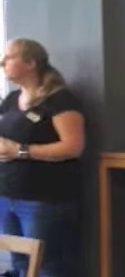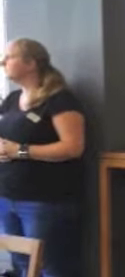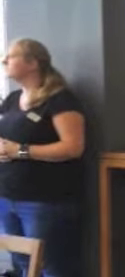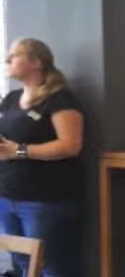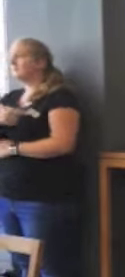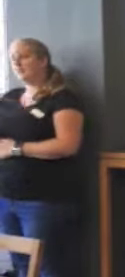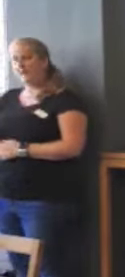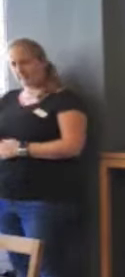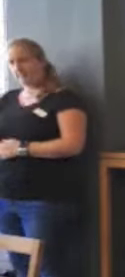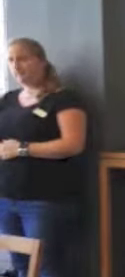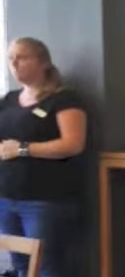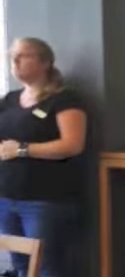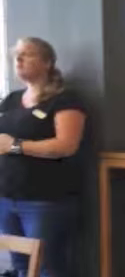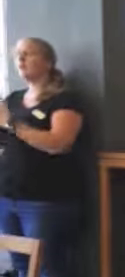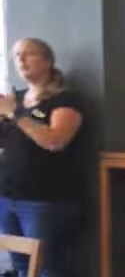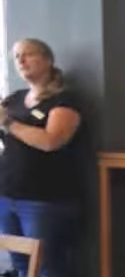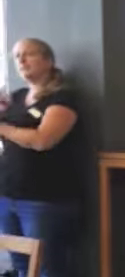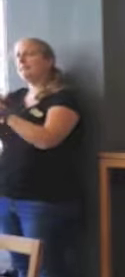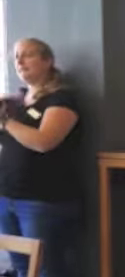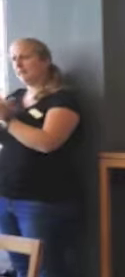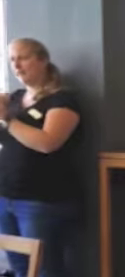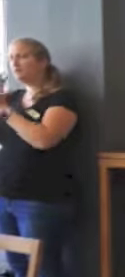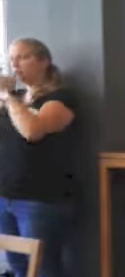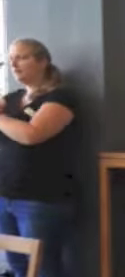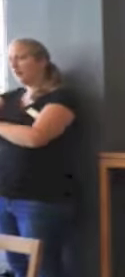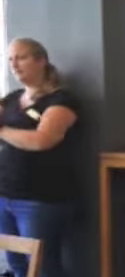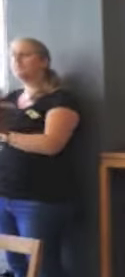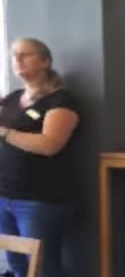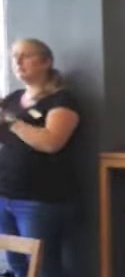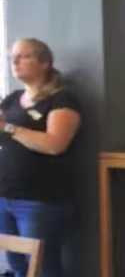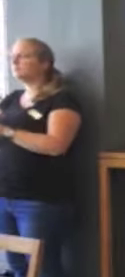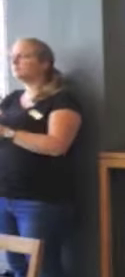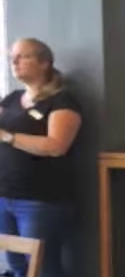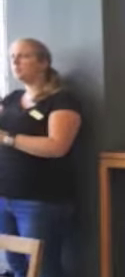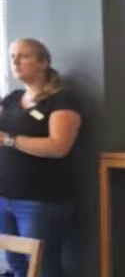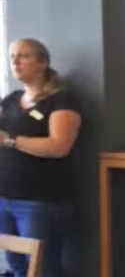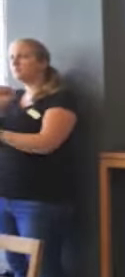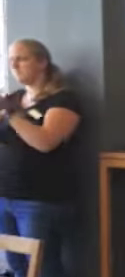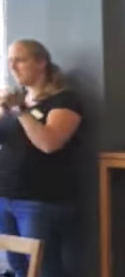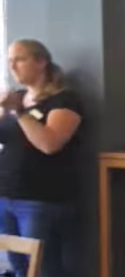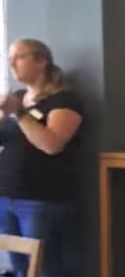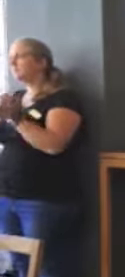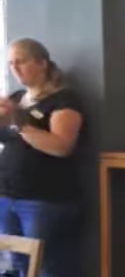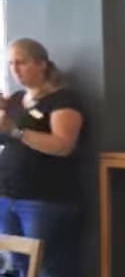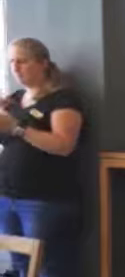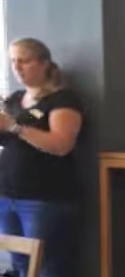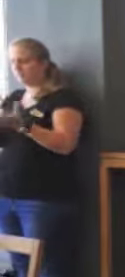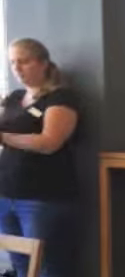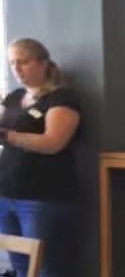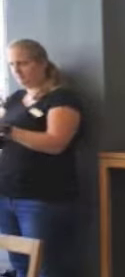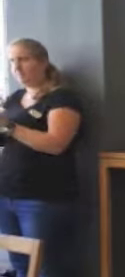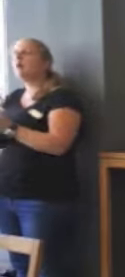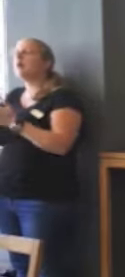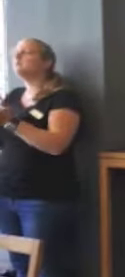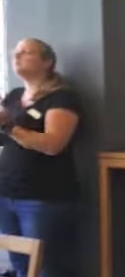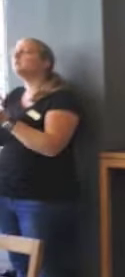Vi är då ett arbetsintegrerat socialt företag som finns i Kopparberg och har ett stort samarbete med Arbetsförmedlingen och